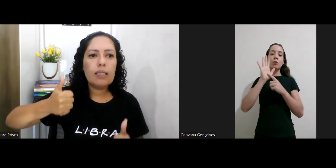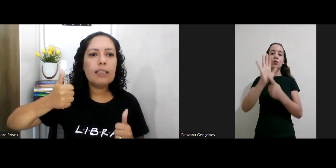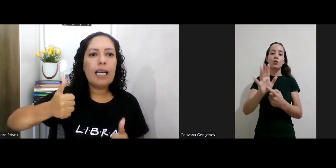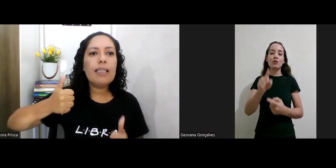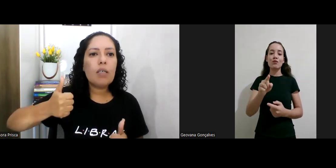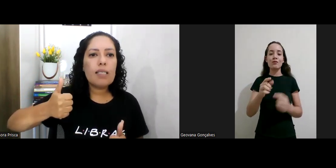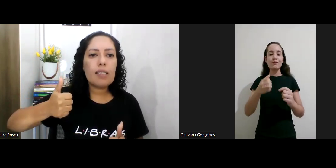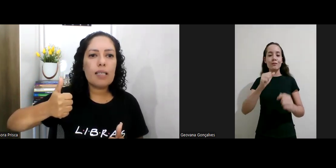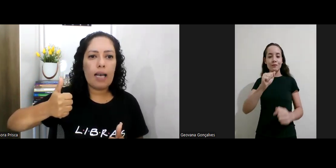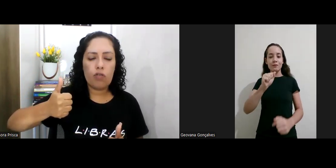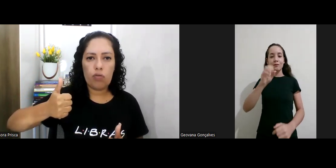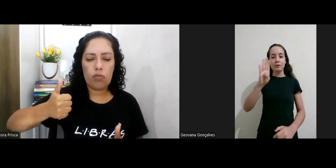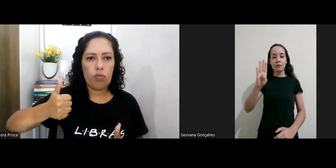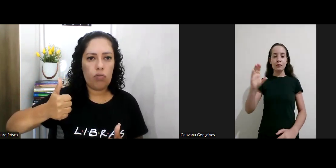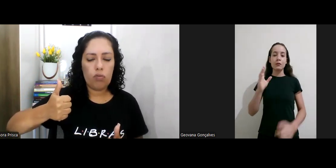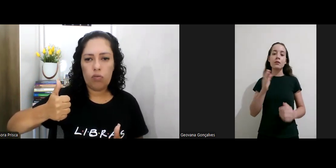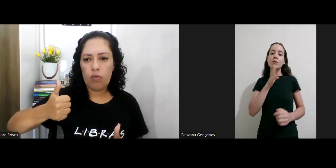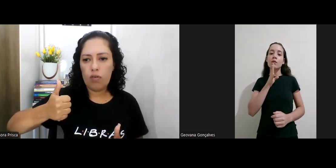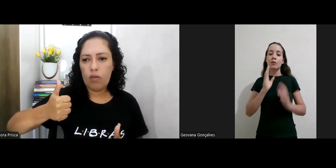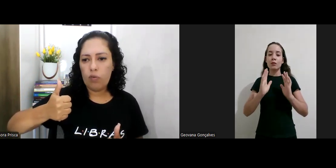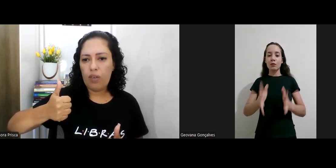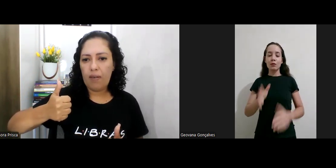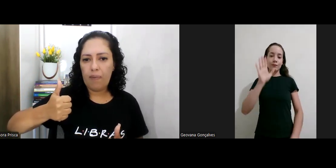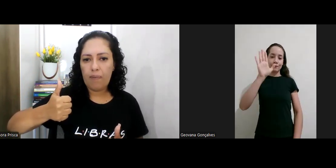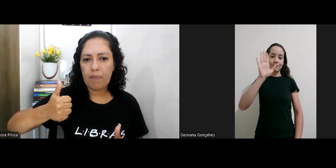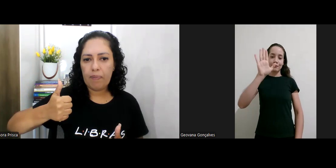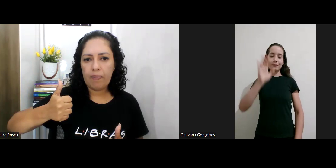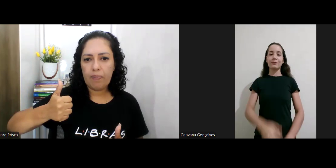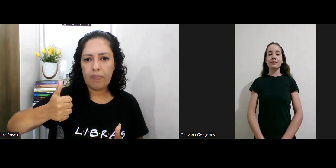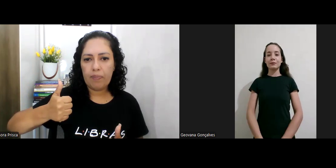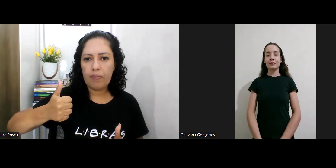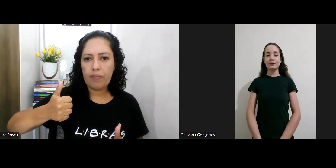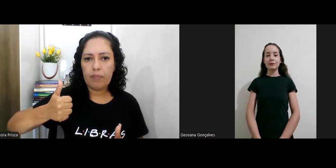alfabeto da língua de sinais. Vamos ver.